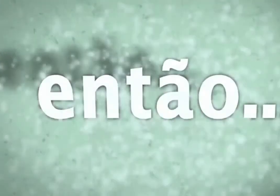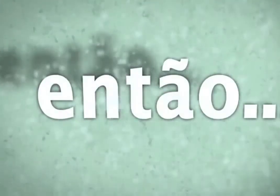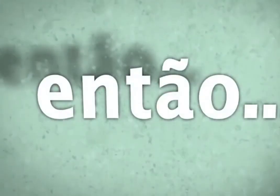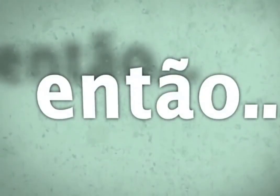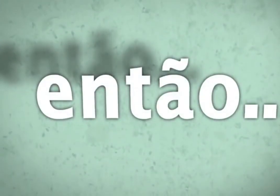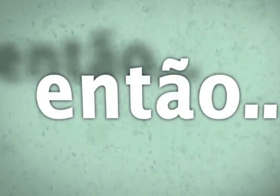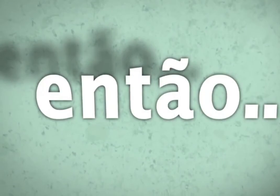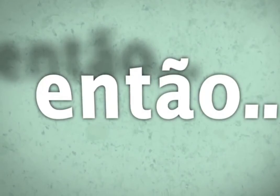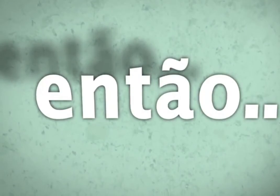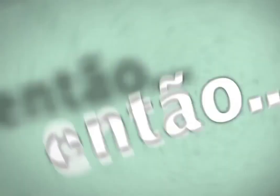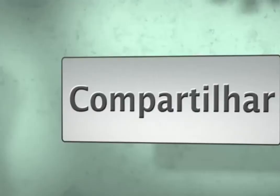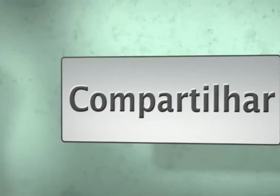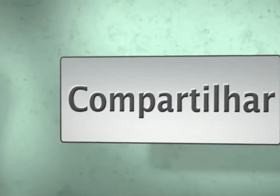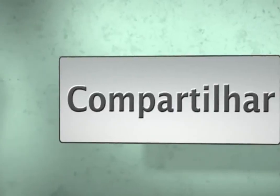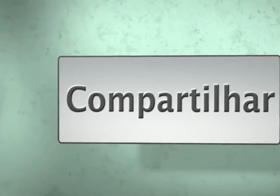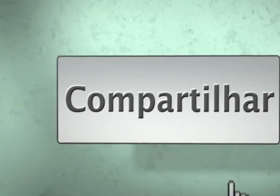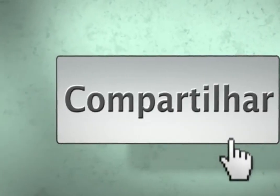e até a